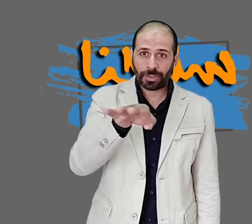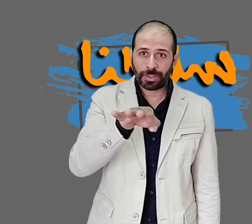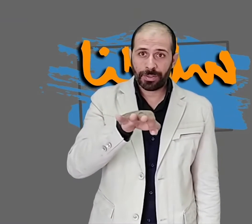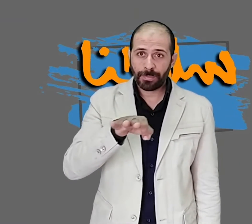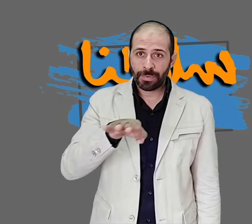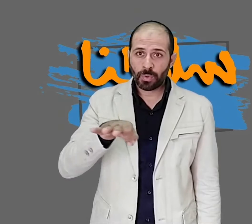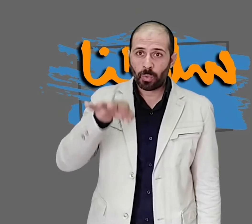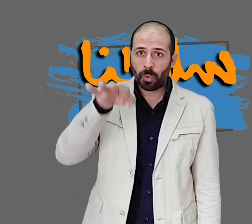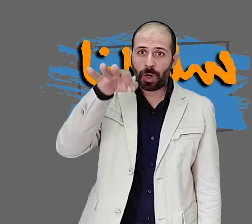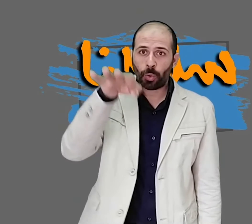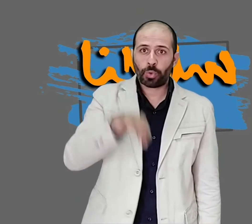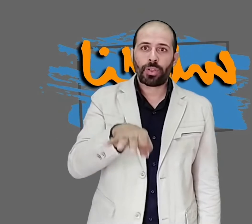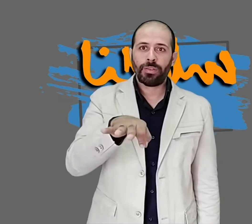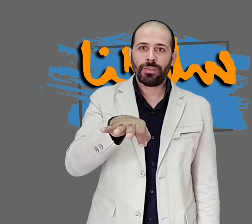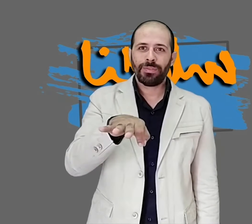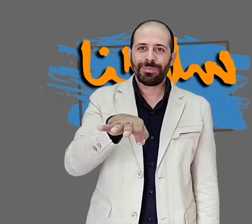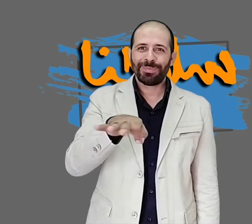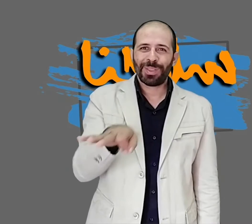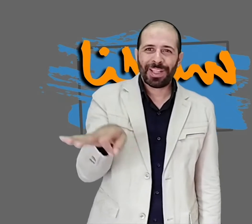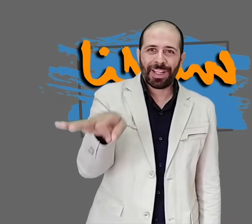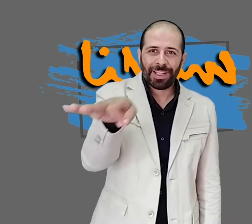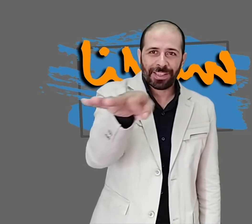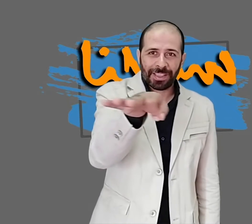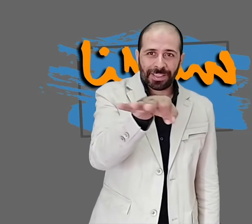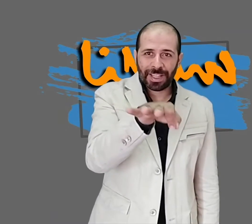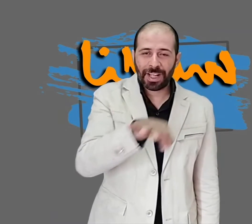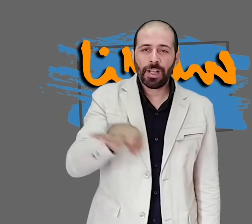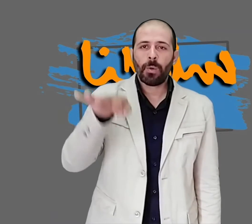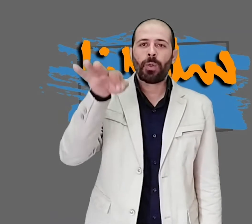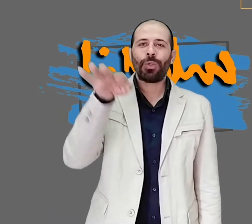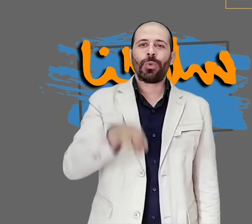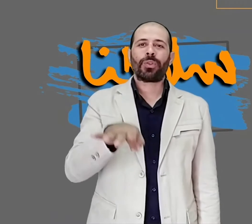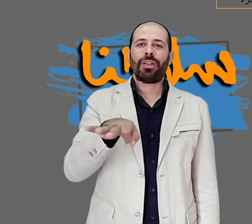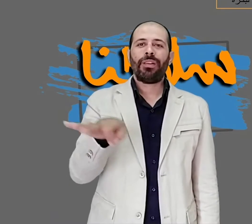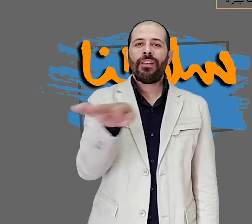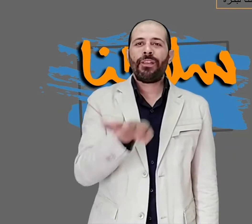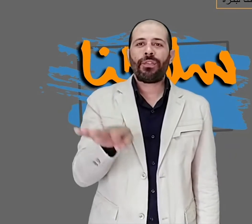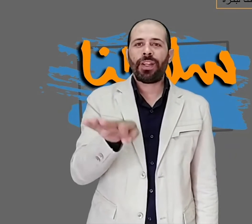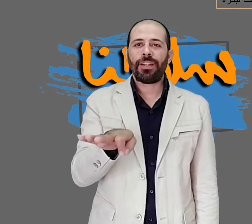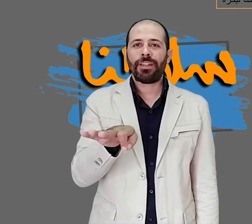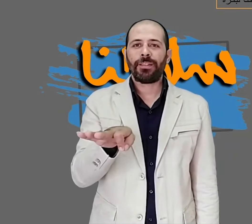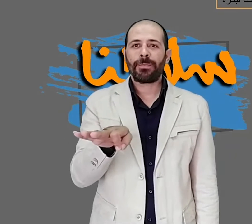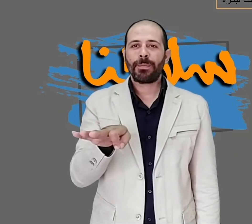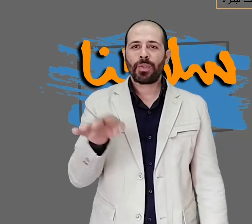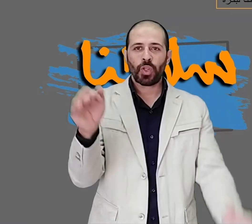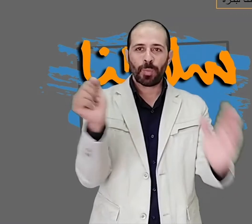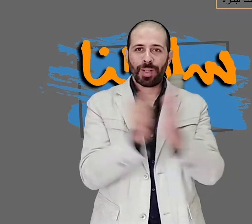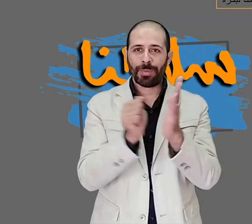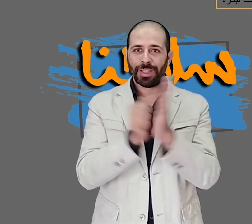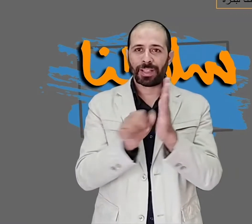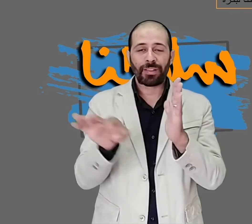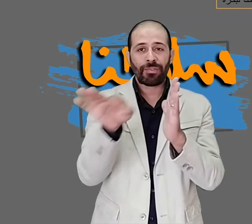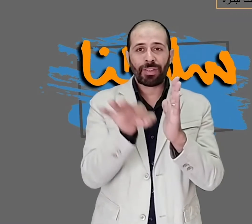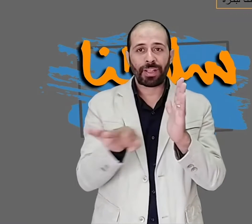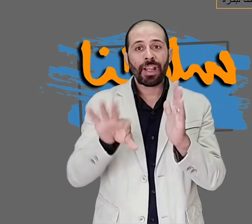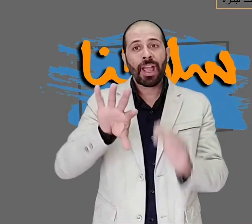صغننه وجواها نقطه، هي دي الدايره ودي النقطه، فين؟ يبقى بيتك فين